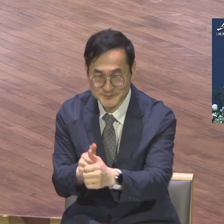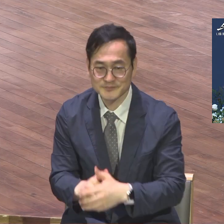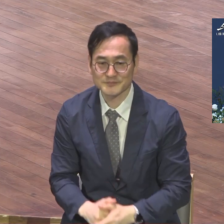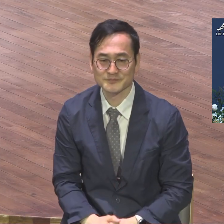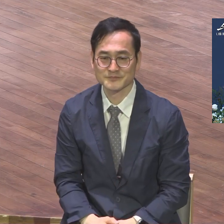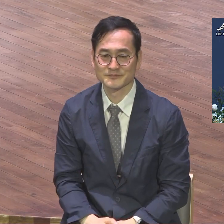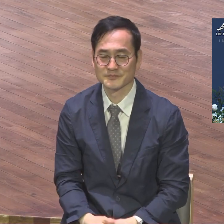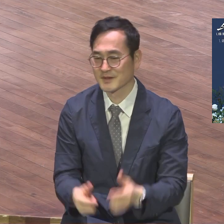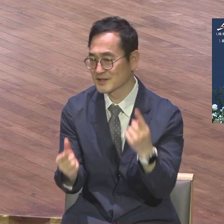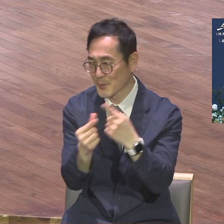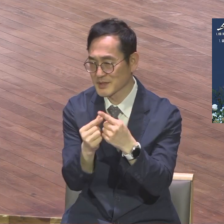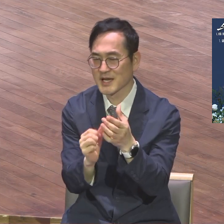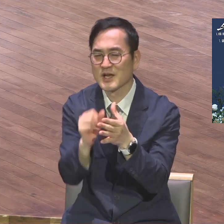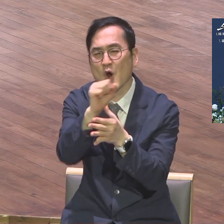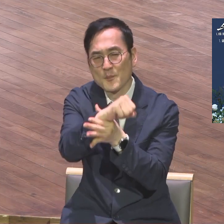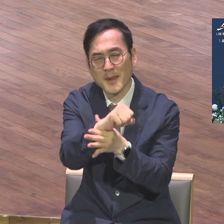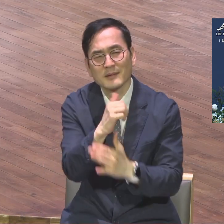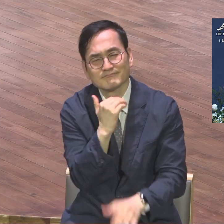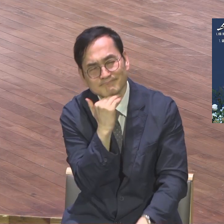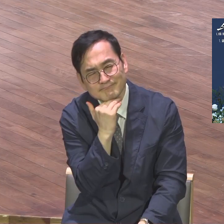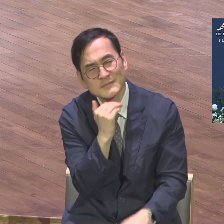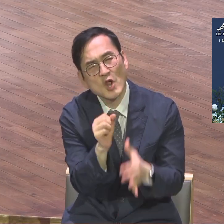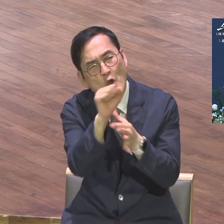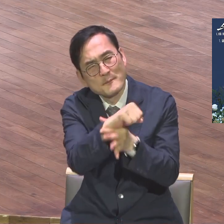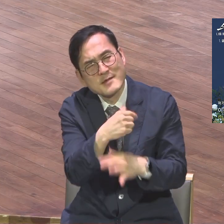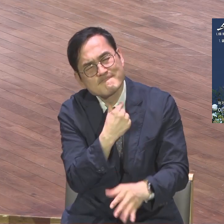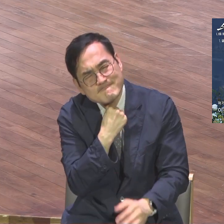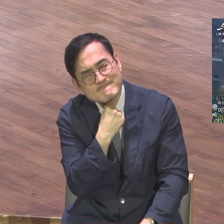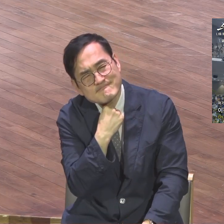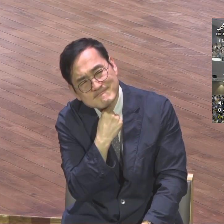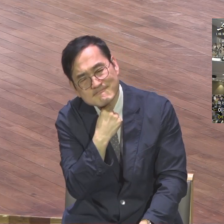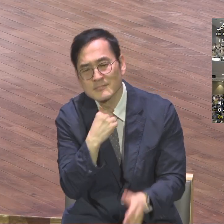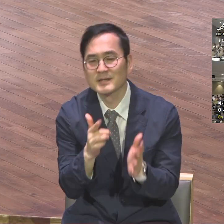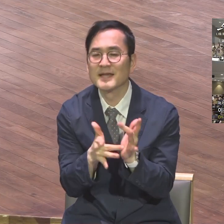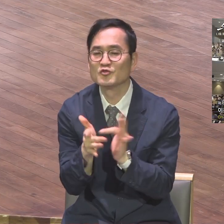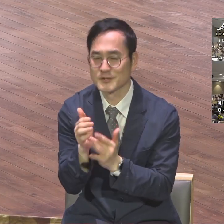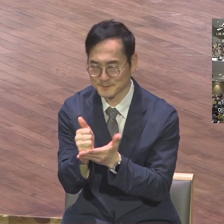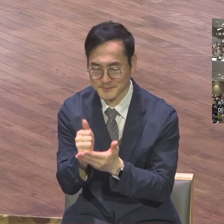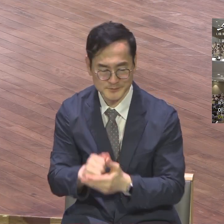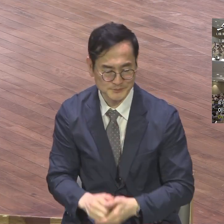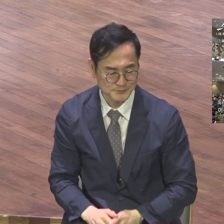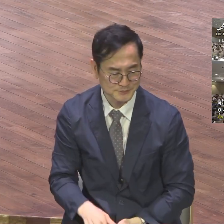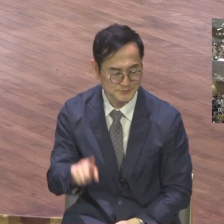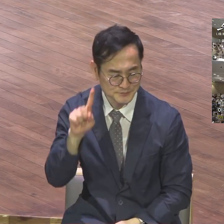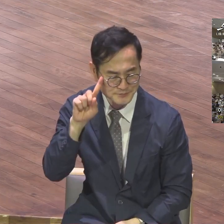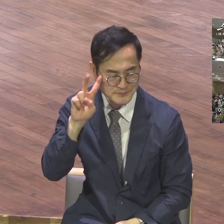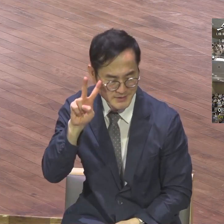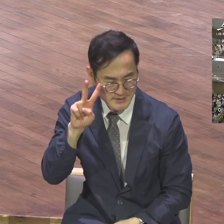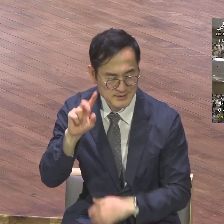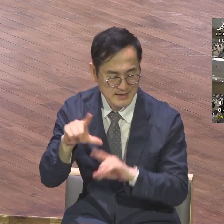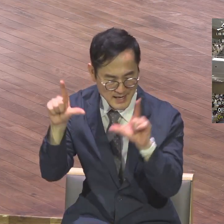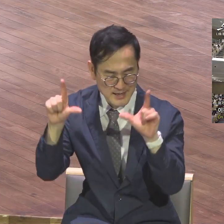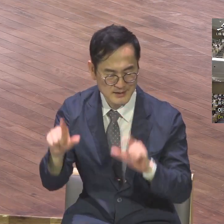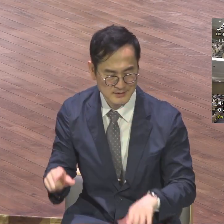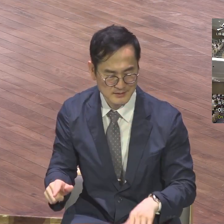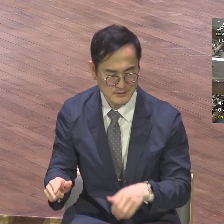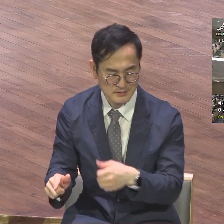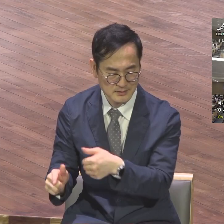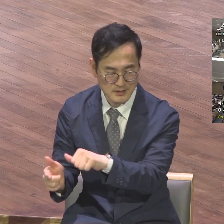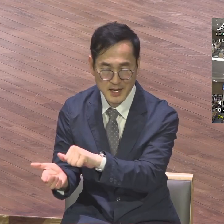첫째로 열매를 기대하신 예수님이십니다. 12절 봅니다. 이튿날 그들이 베다니에서 나왔을